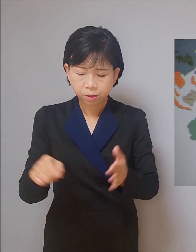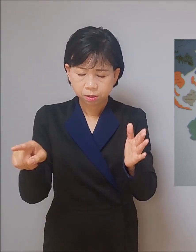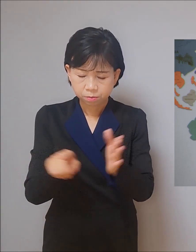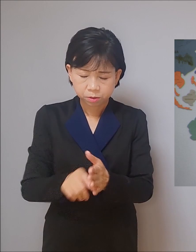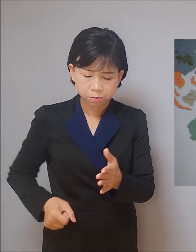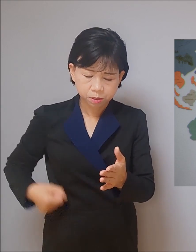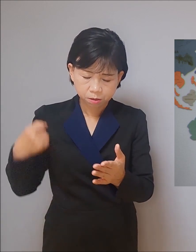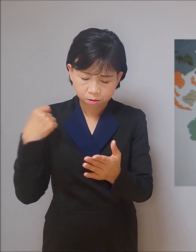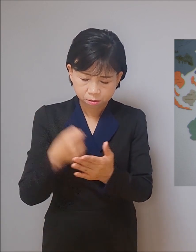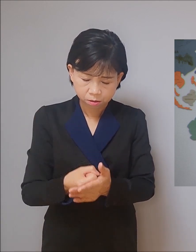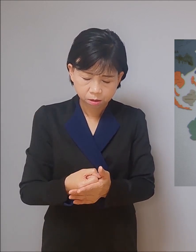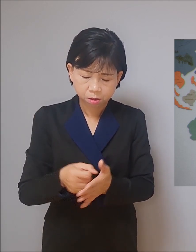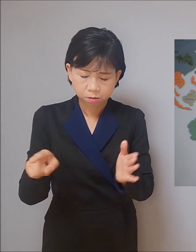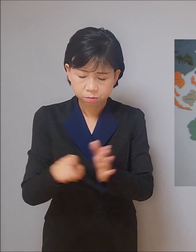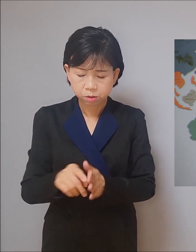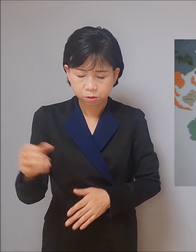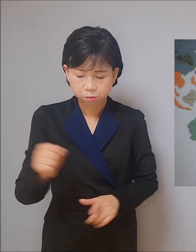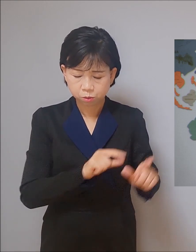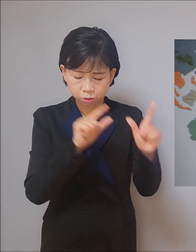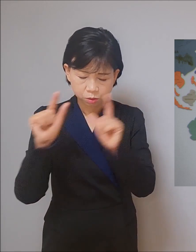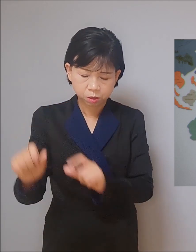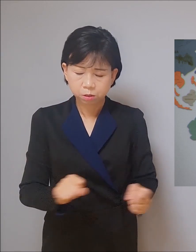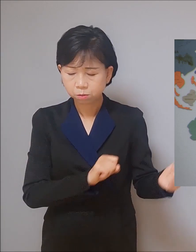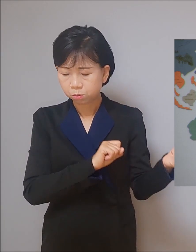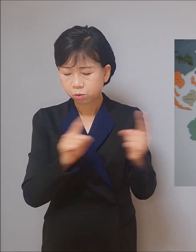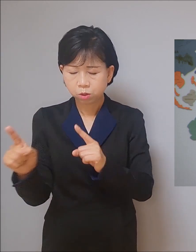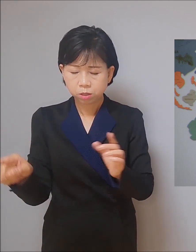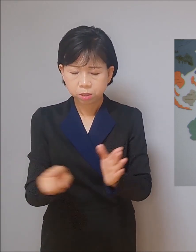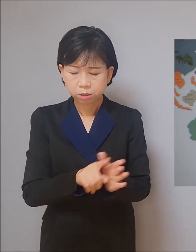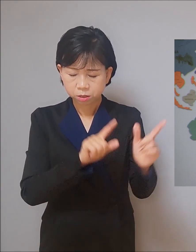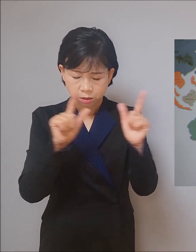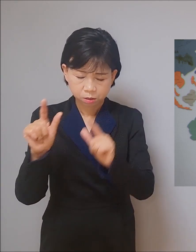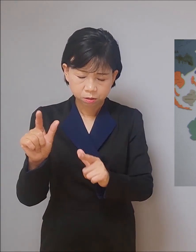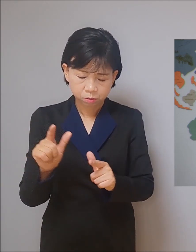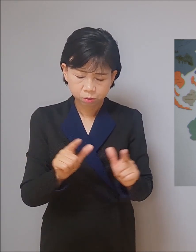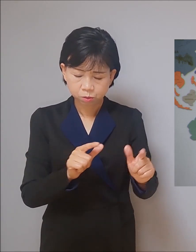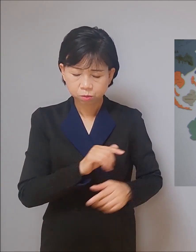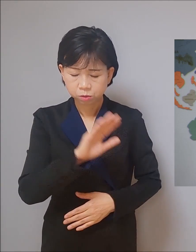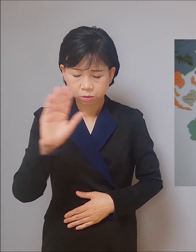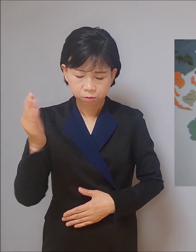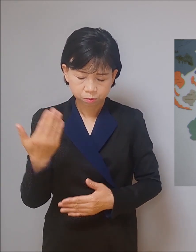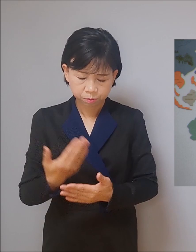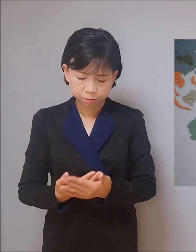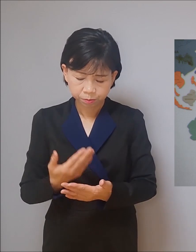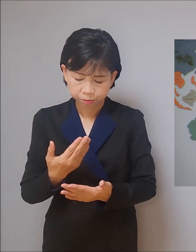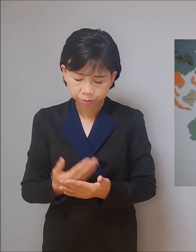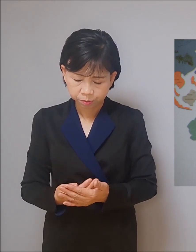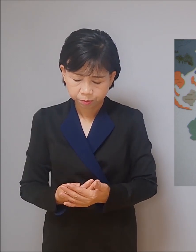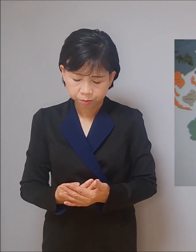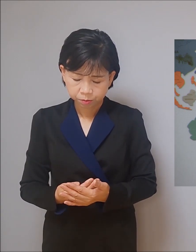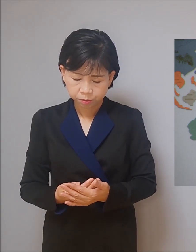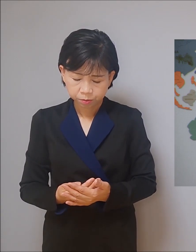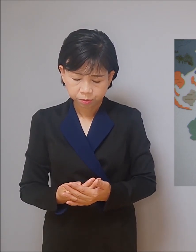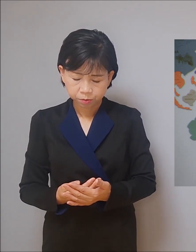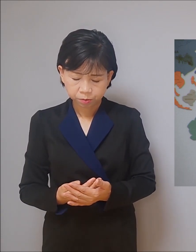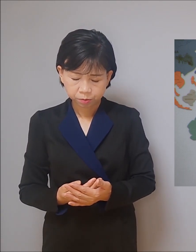믿음의 결단으로 믿음으로 살아가는 부활의 신앙으로 살아가는 우리들 되게 하여